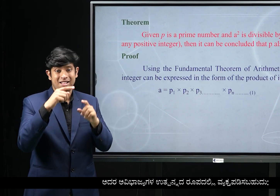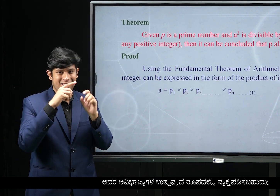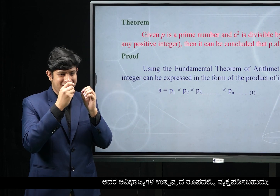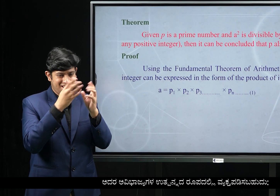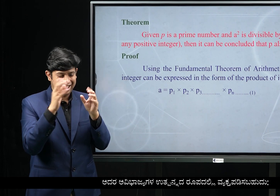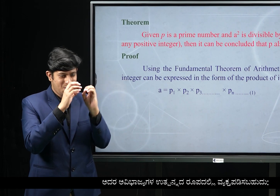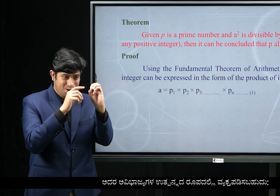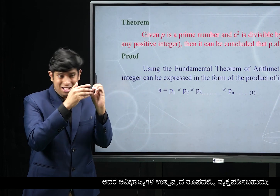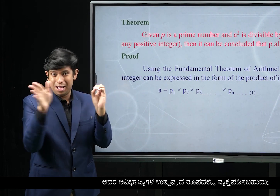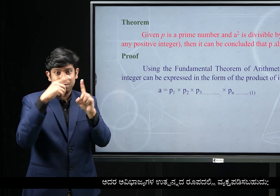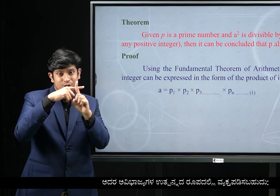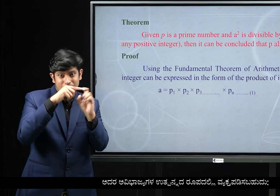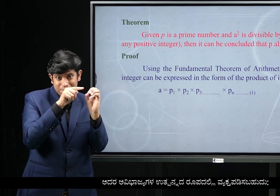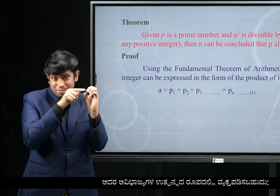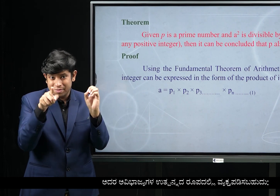ಉತ್ಪನ್ನದ ರೂಪದಲ್ಲಿ ವ್ಯಕ್ತಪಡಿಸಬಹುದು.